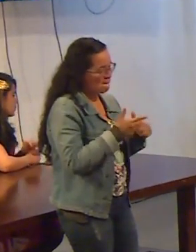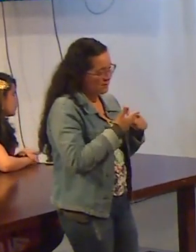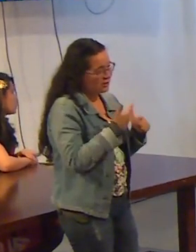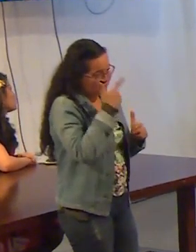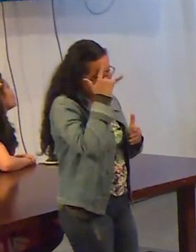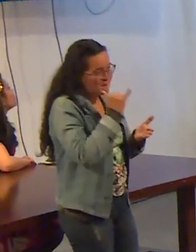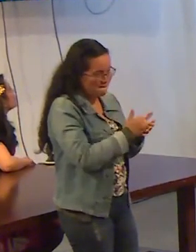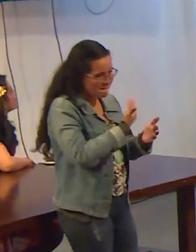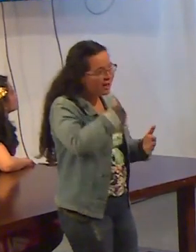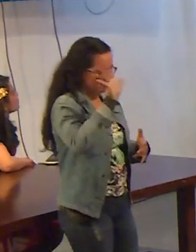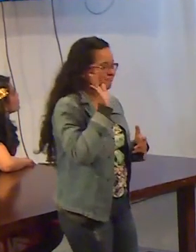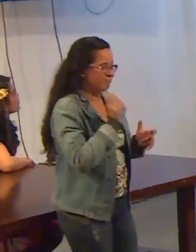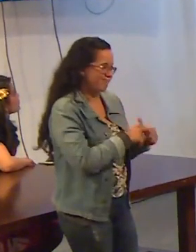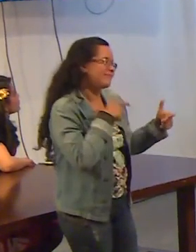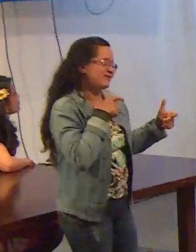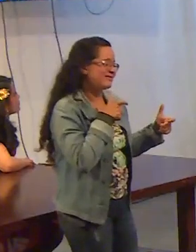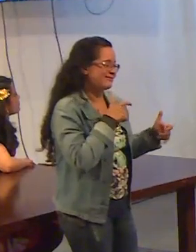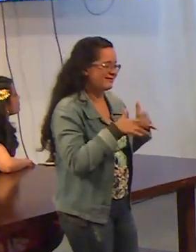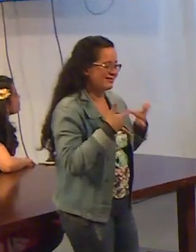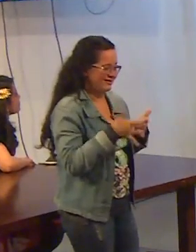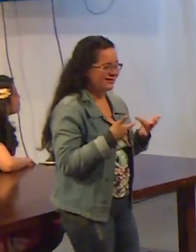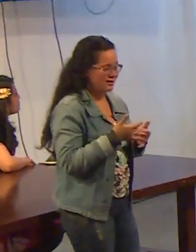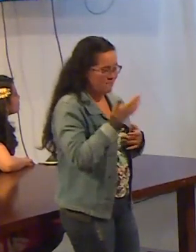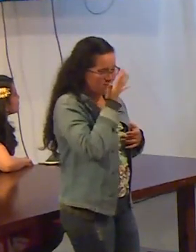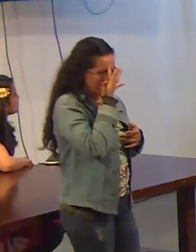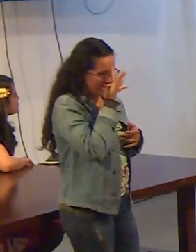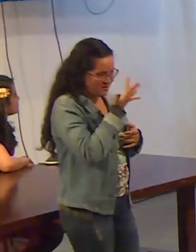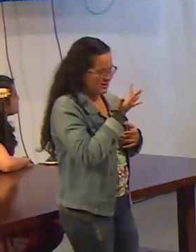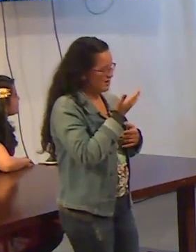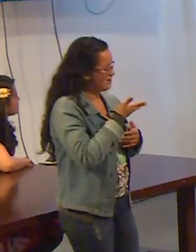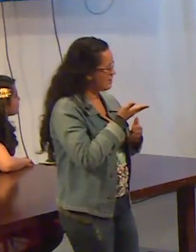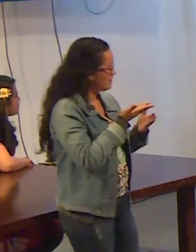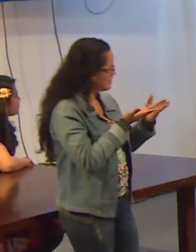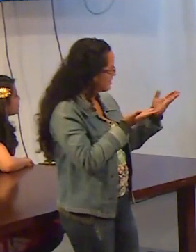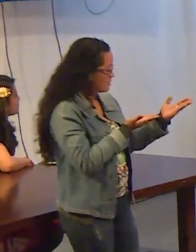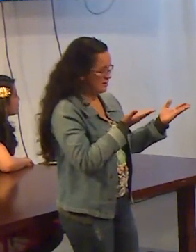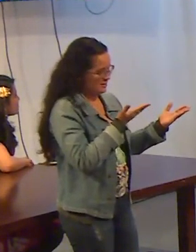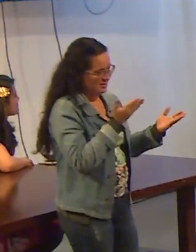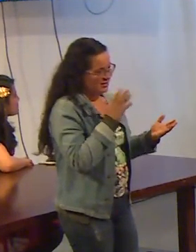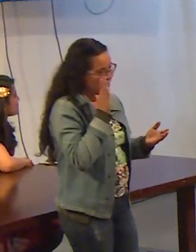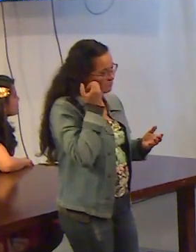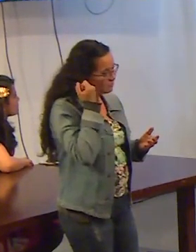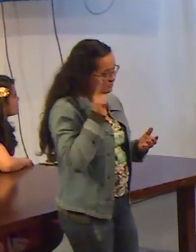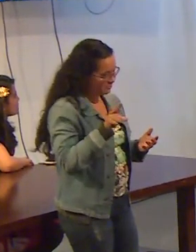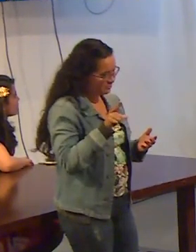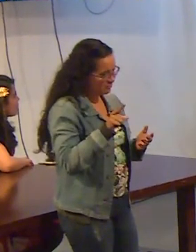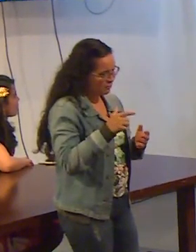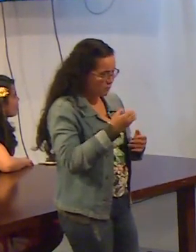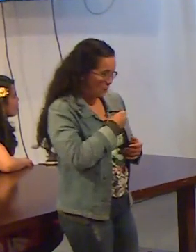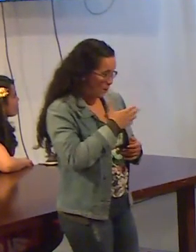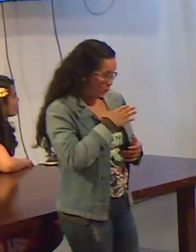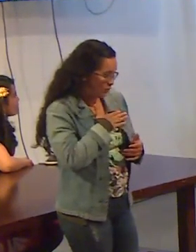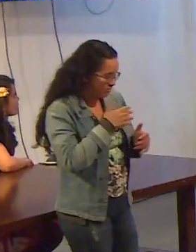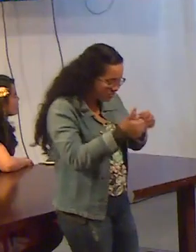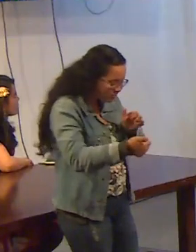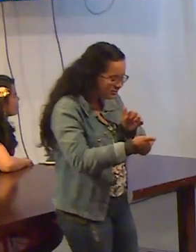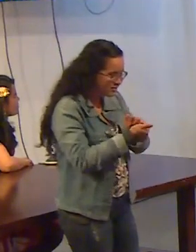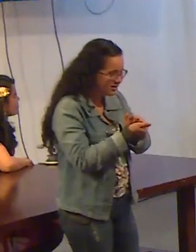más alegrías porque Mari me dio la oportunidad de estar con ustedes, de creer en